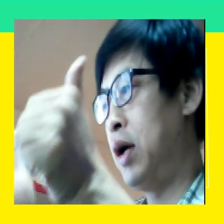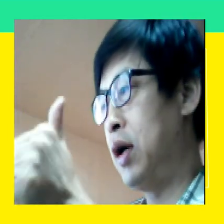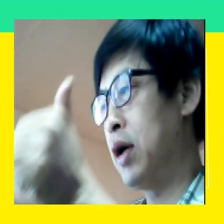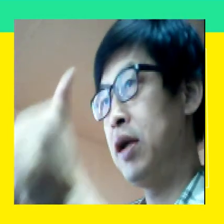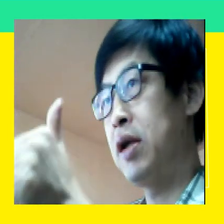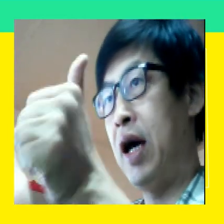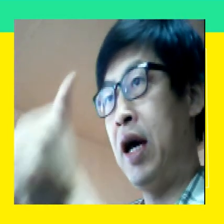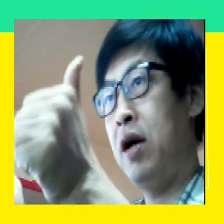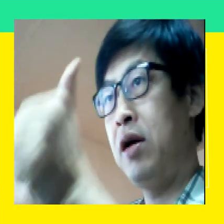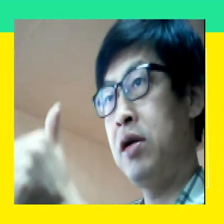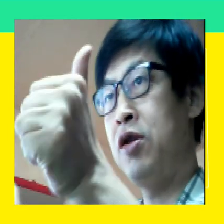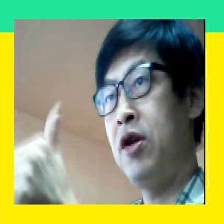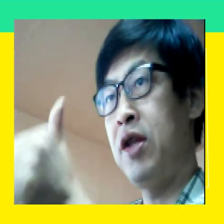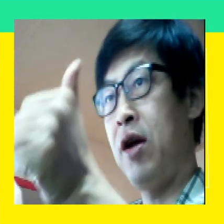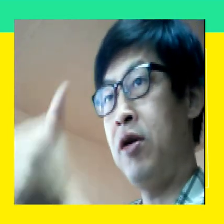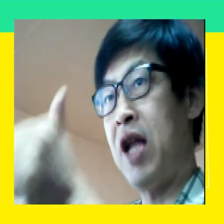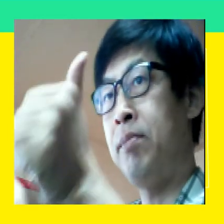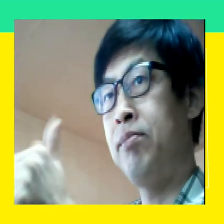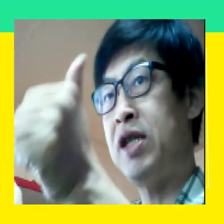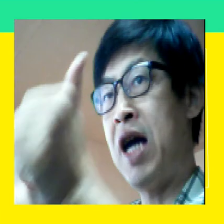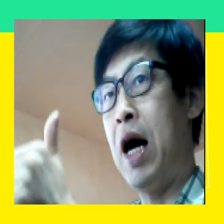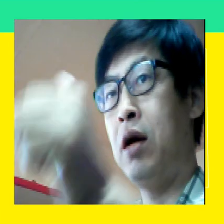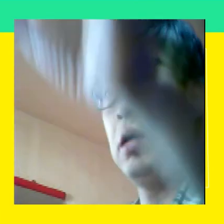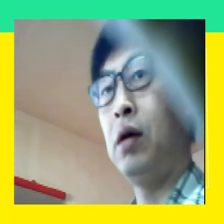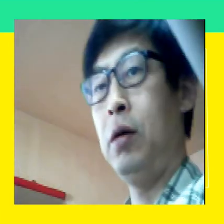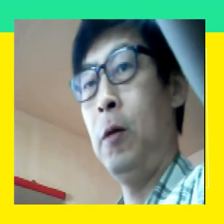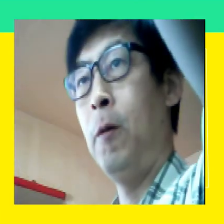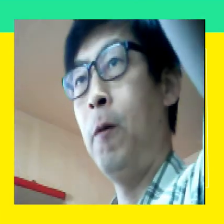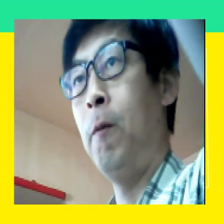이렇게 흔들어야 되요 남자